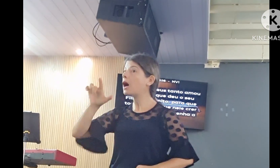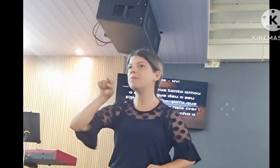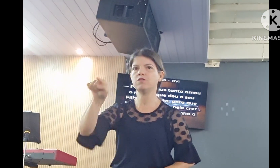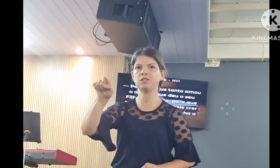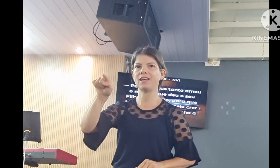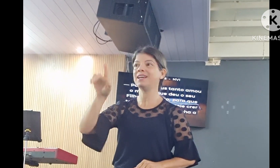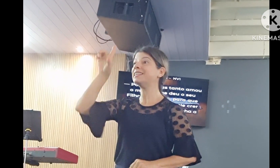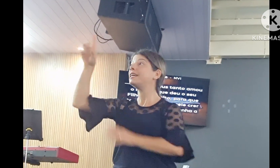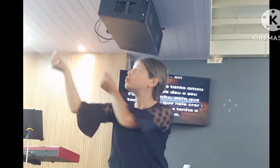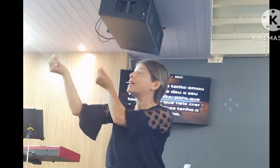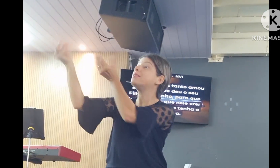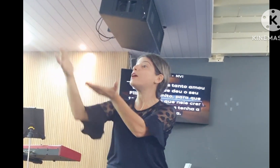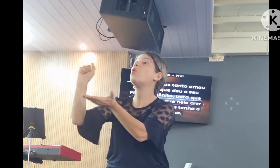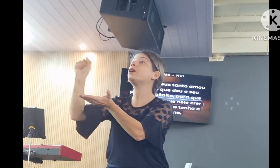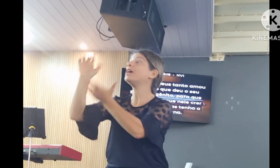incompreensível.